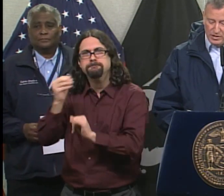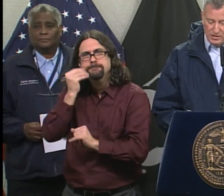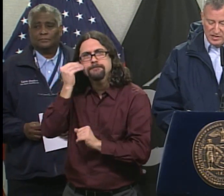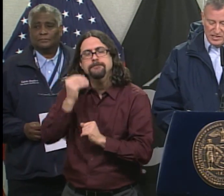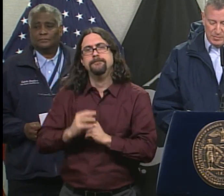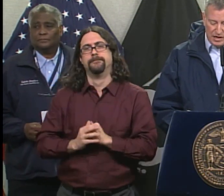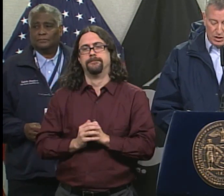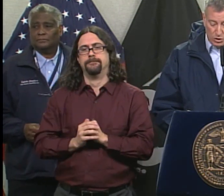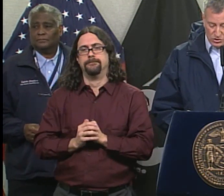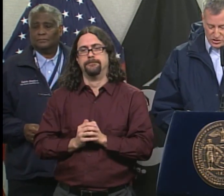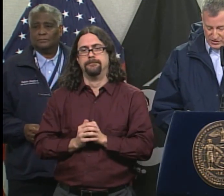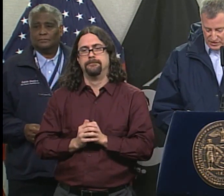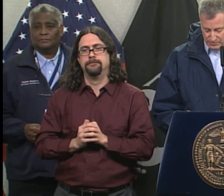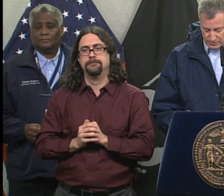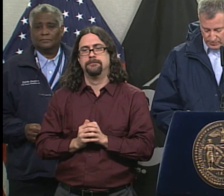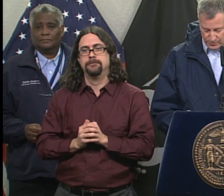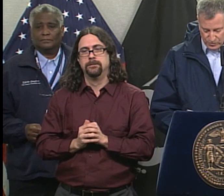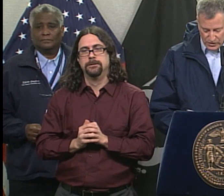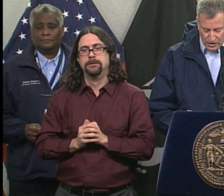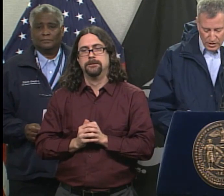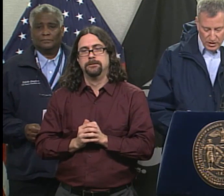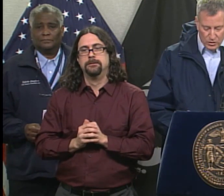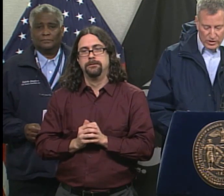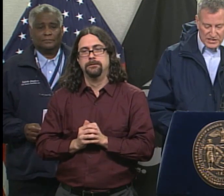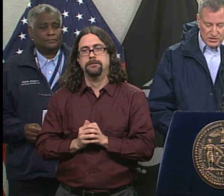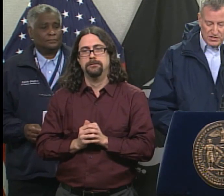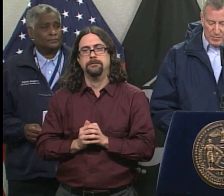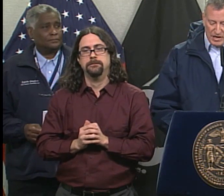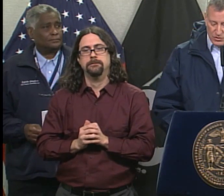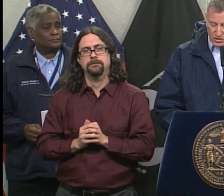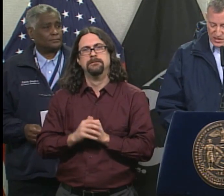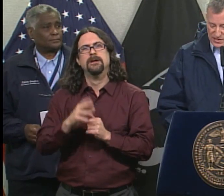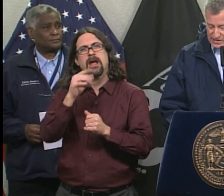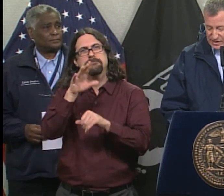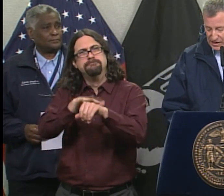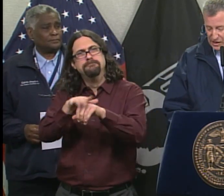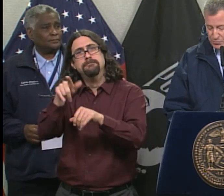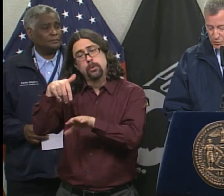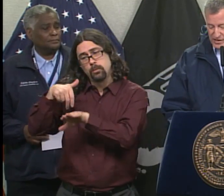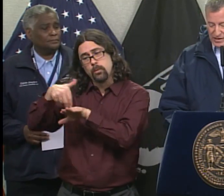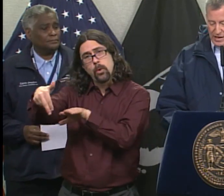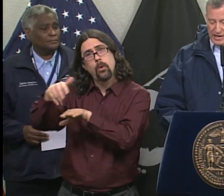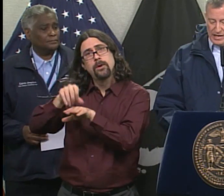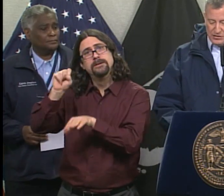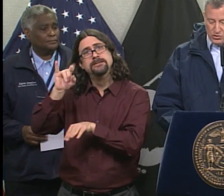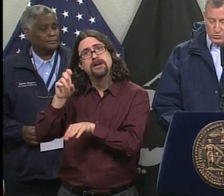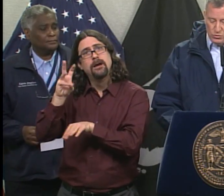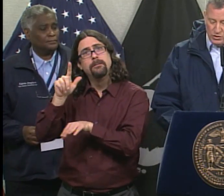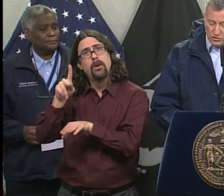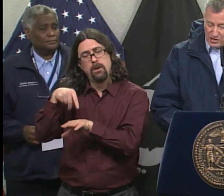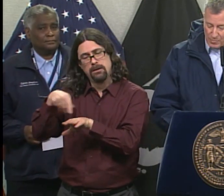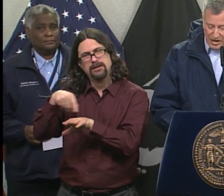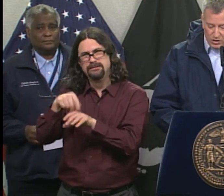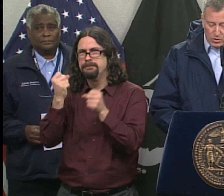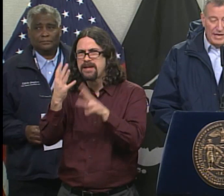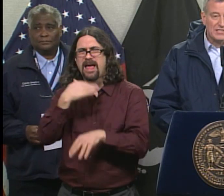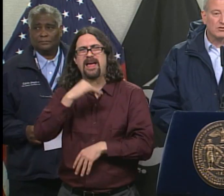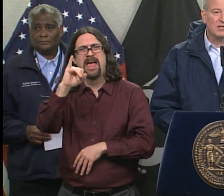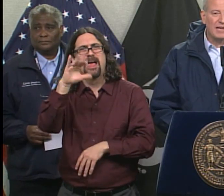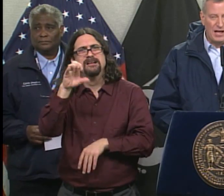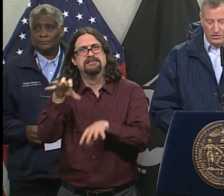muy resbalosas. Nuestros trabajadores de sanidad pública han hecho un